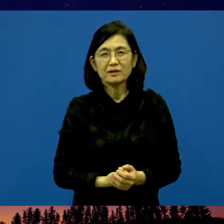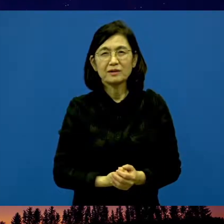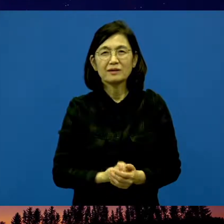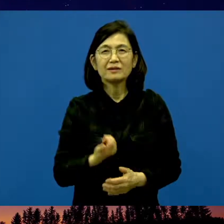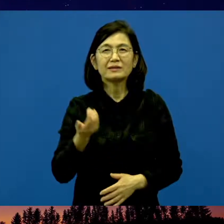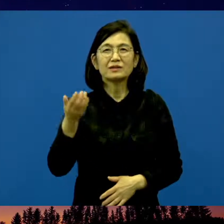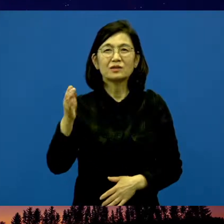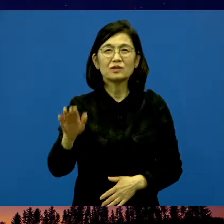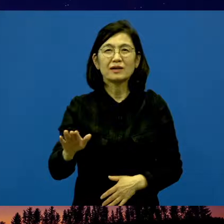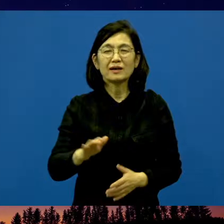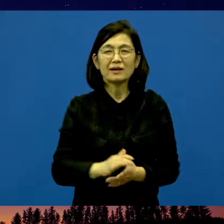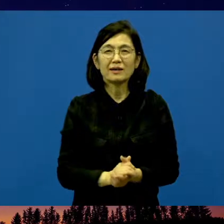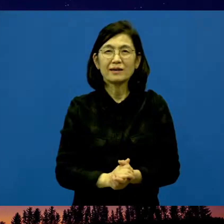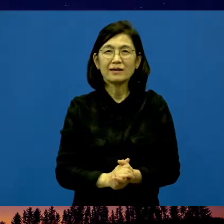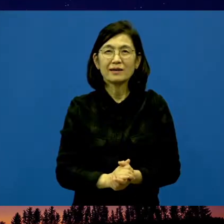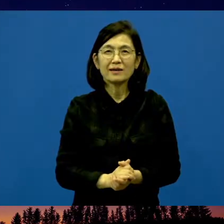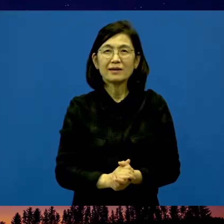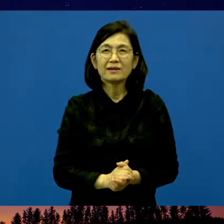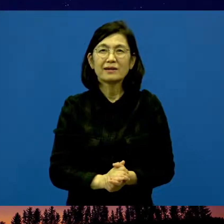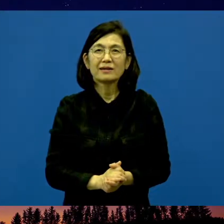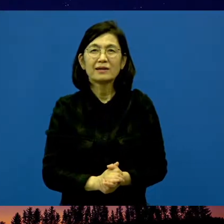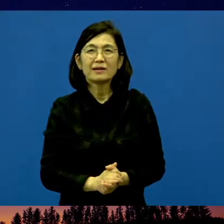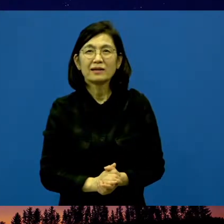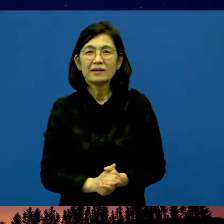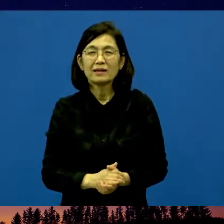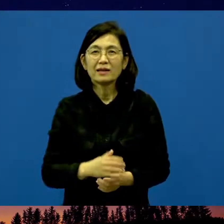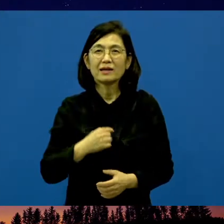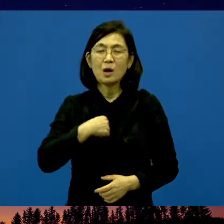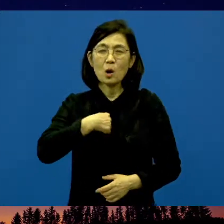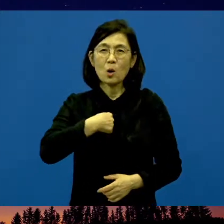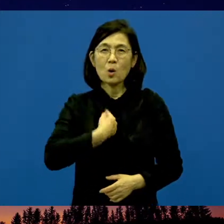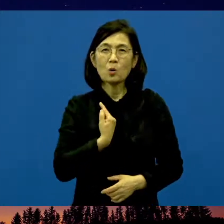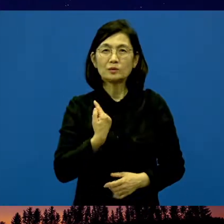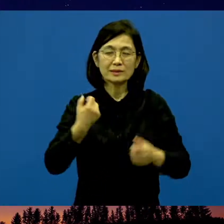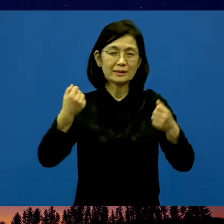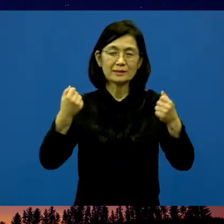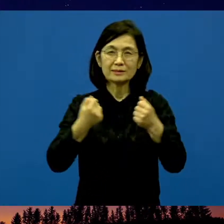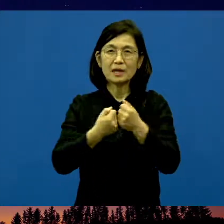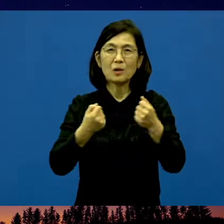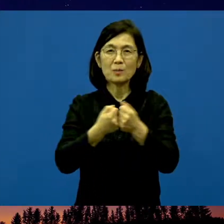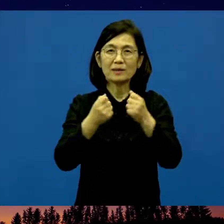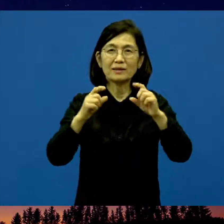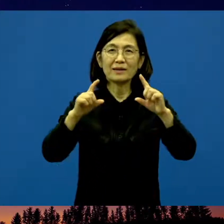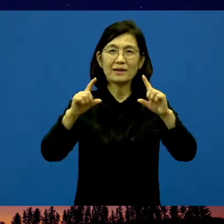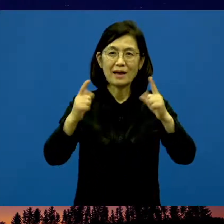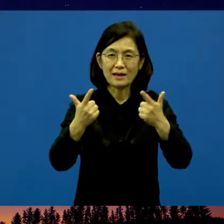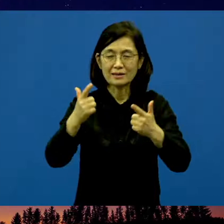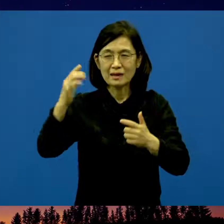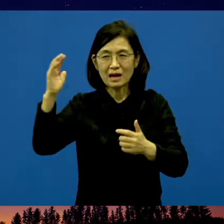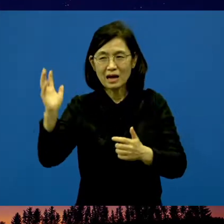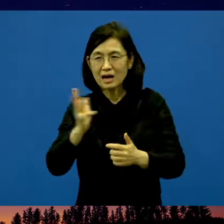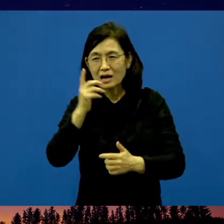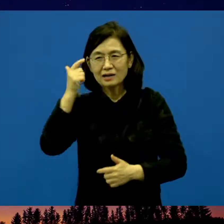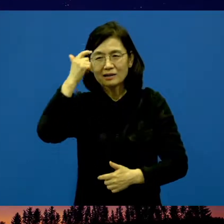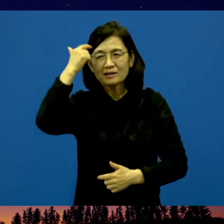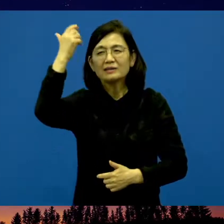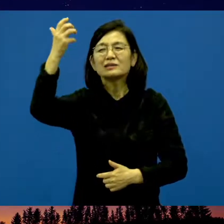그러나 우리만의 싸움이 아닙니다, 여러분. 나 홀로 이를 악물고 성화를 위해서 노력하는 것이 아니에요. 성령이 도우신다는